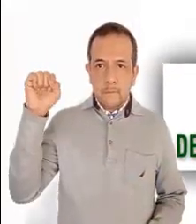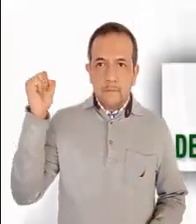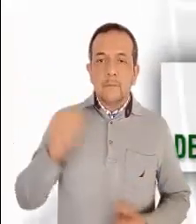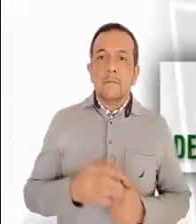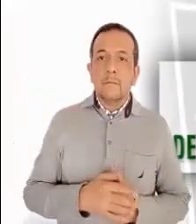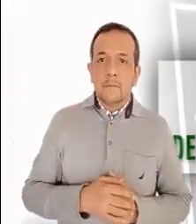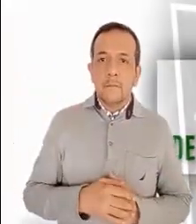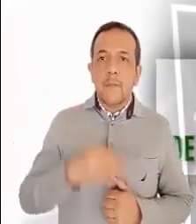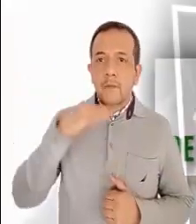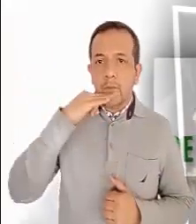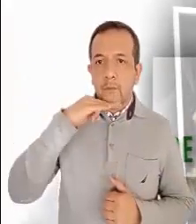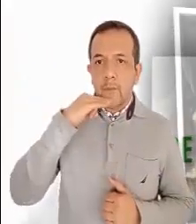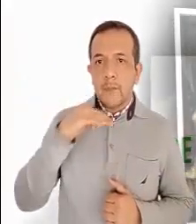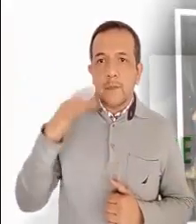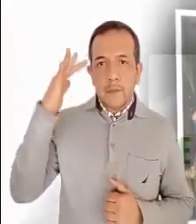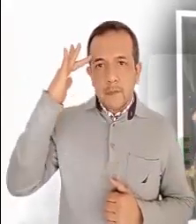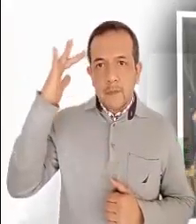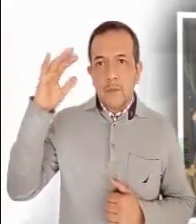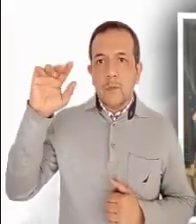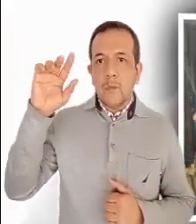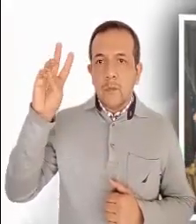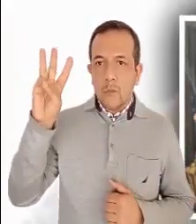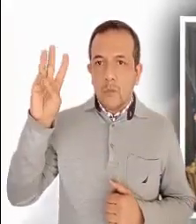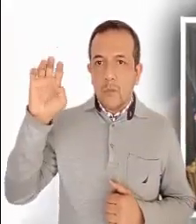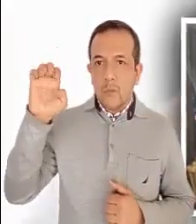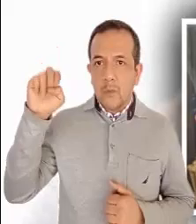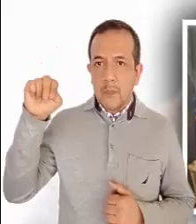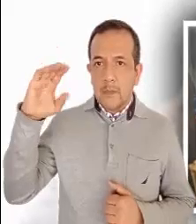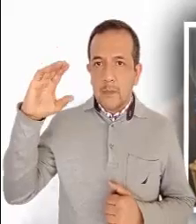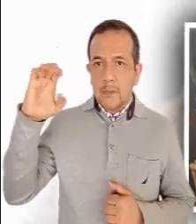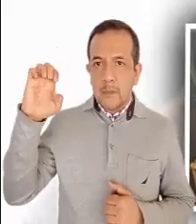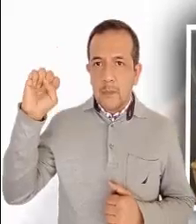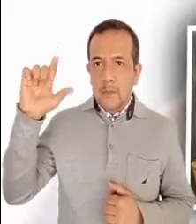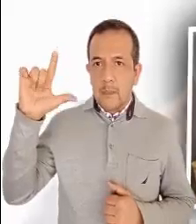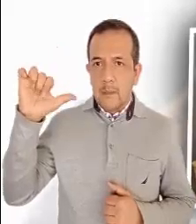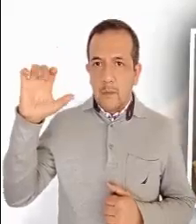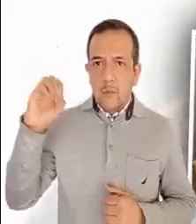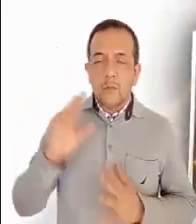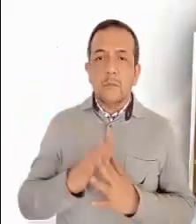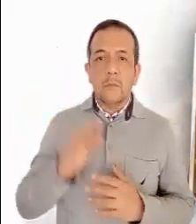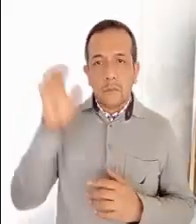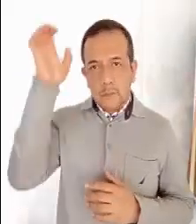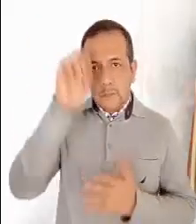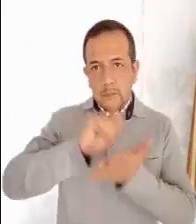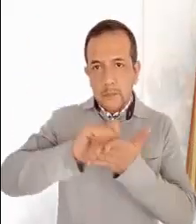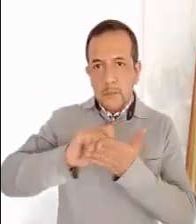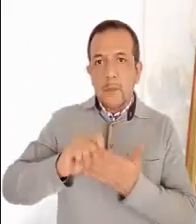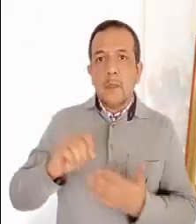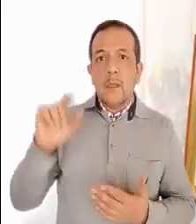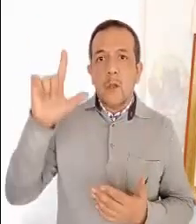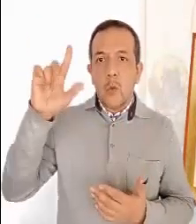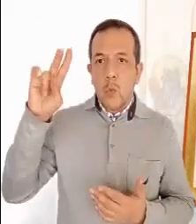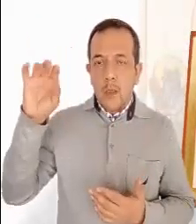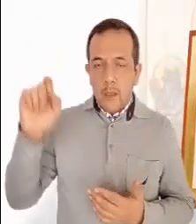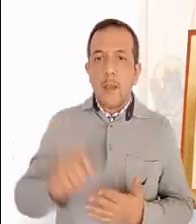Septiembre Hoy festejamos a San Wenceslao. Evangelio de San Lucas